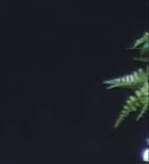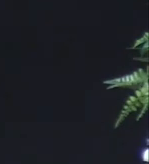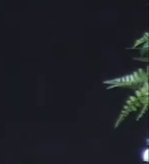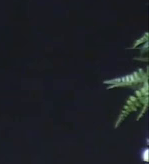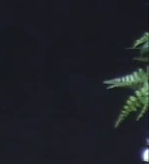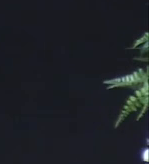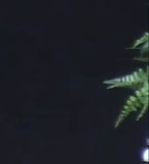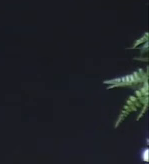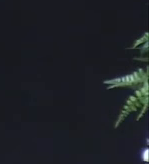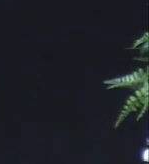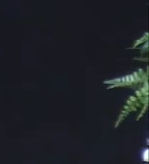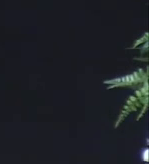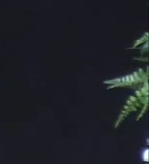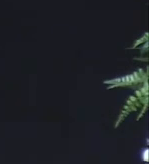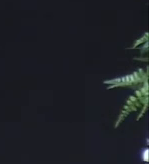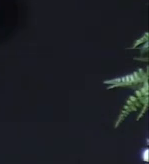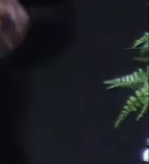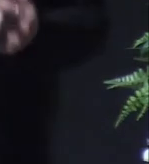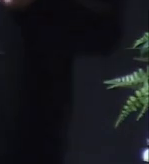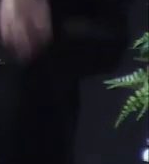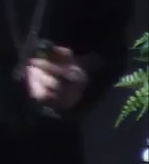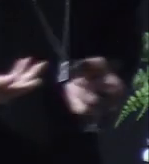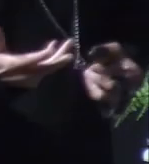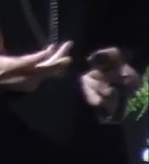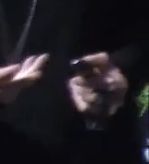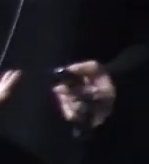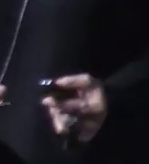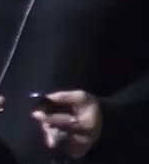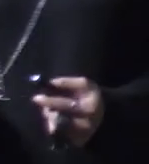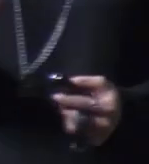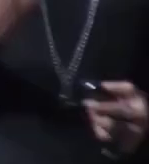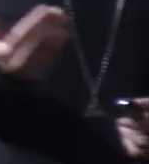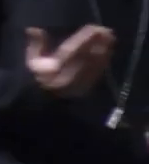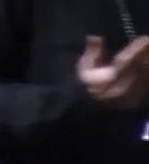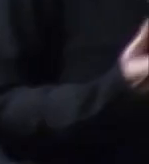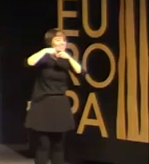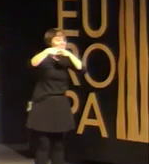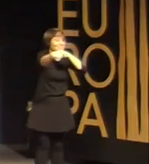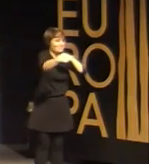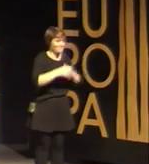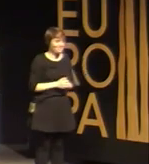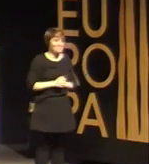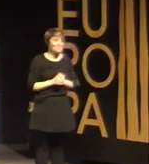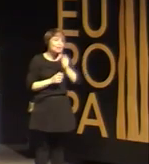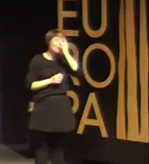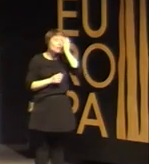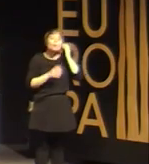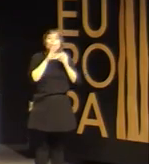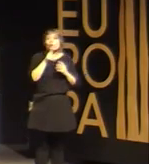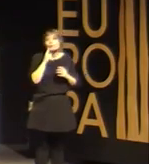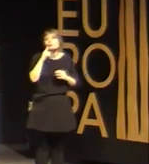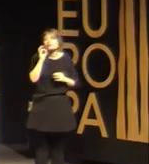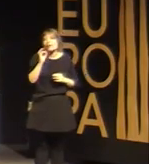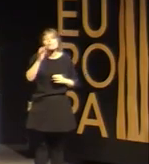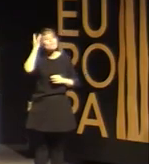hijos y las hijas son de verdad nuestra trascendencia por eso todo esto es verdad que es filosofía